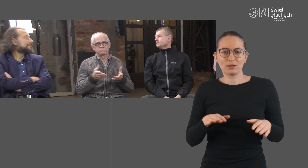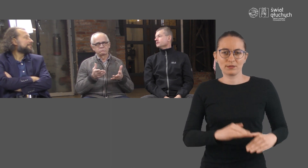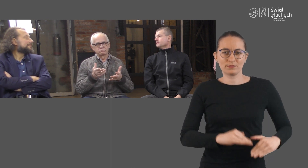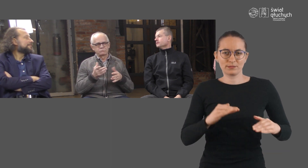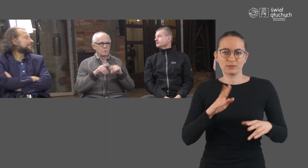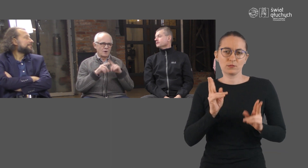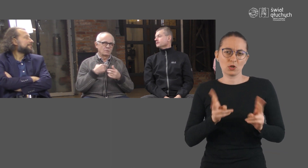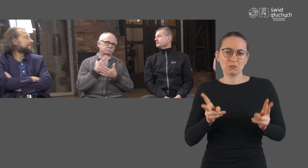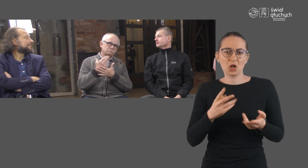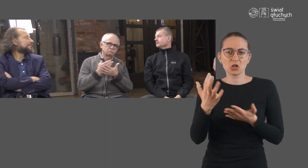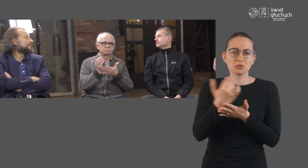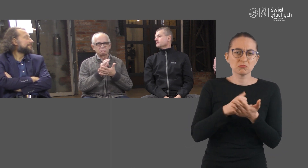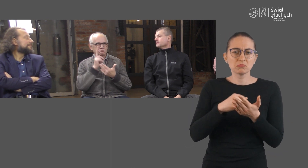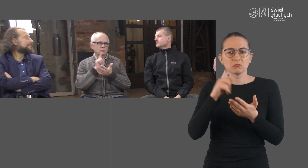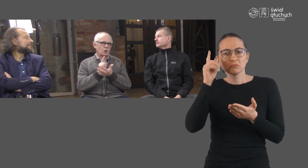W szkole podstawowej